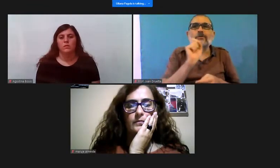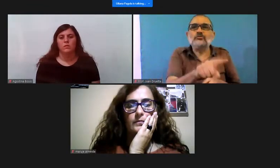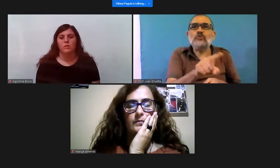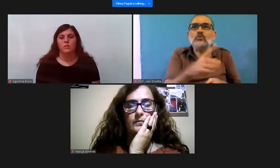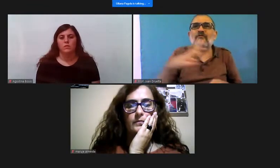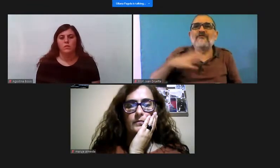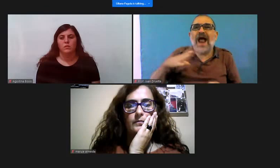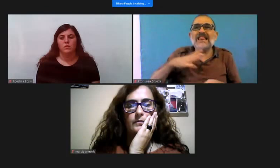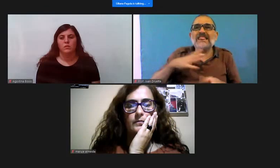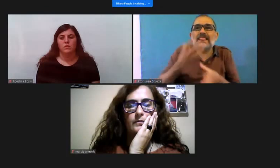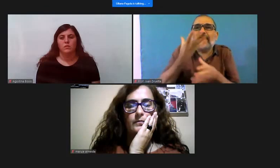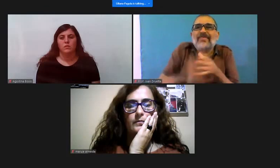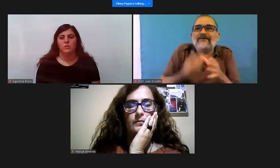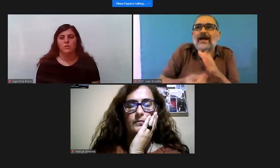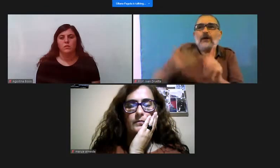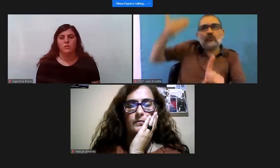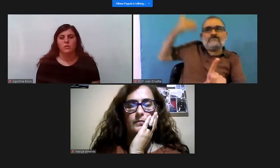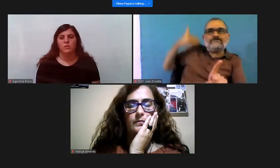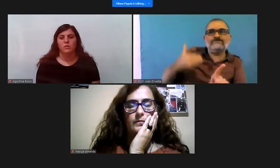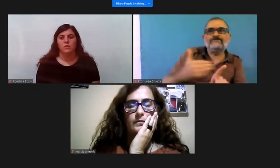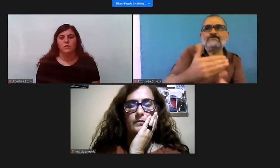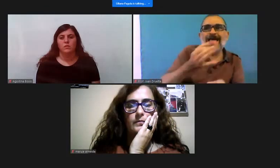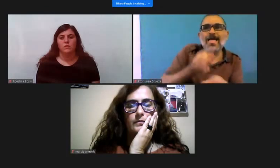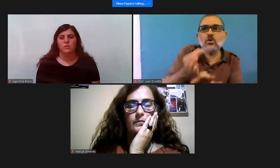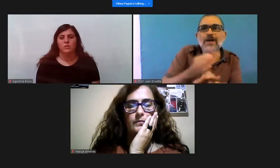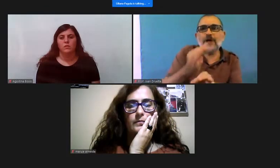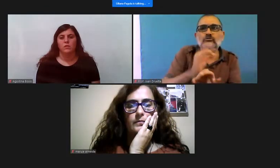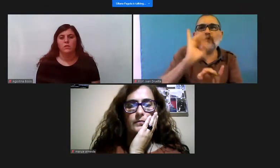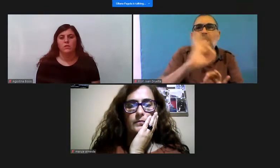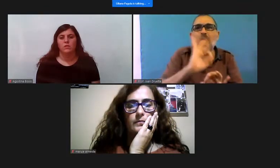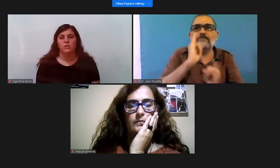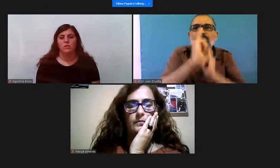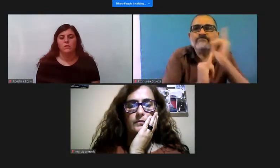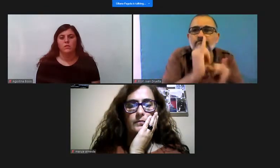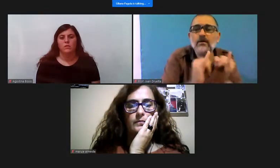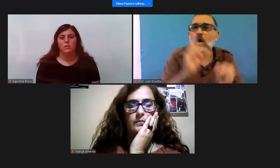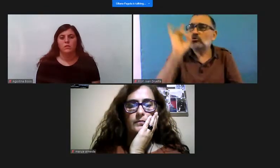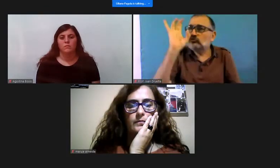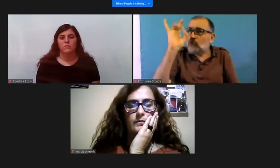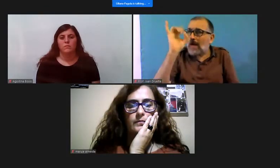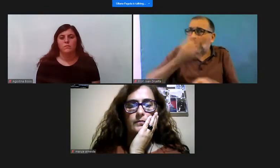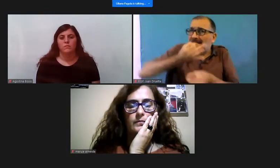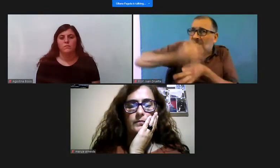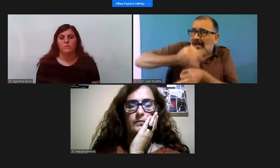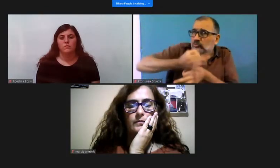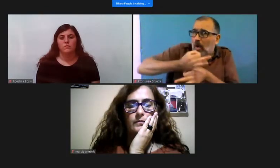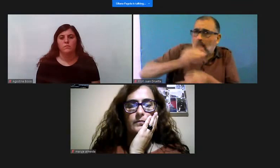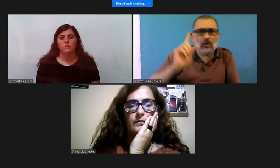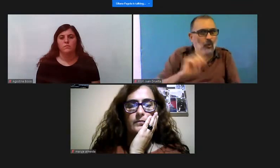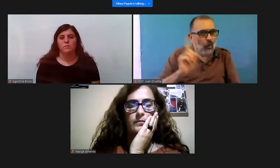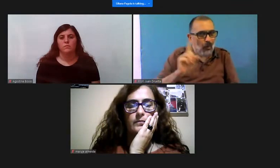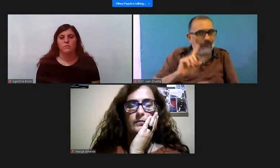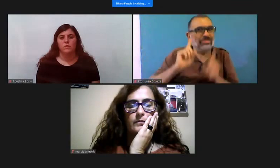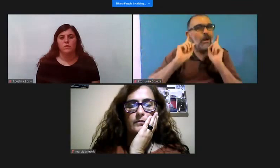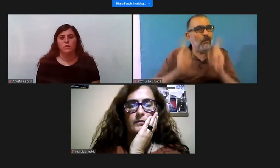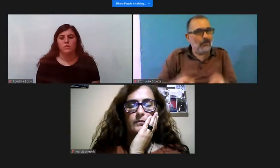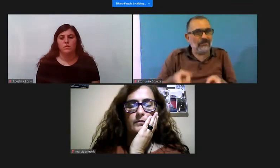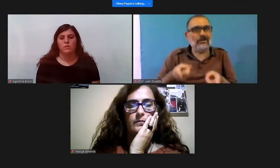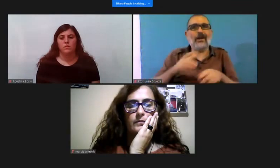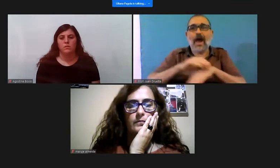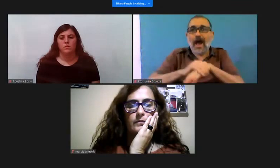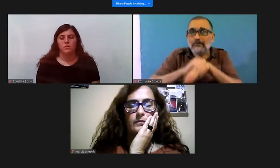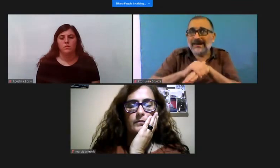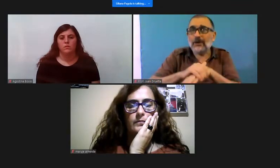cada una. No por el simple hecho de ser personas sordas, ¿no? Sino por esto de lo que vimos que había algunas